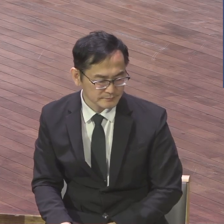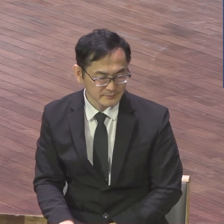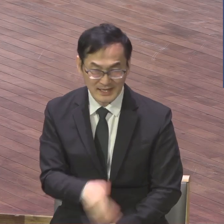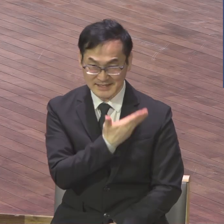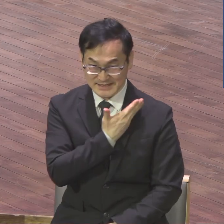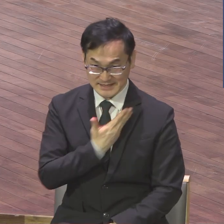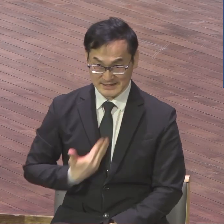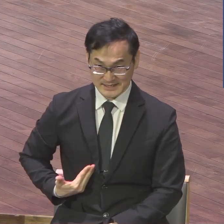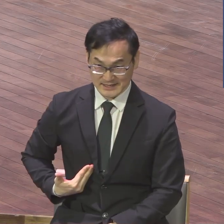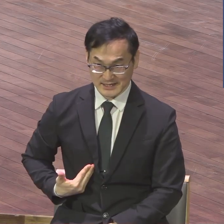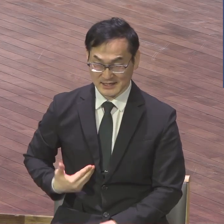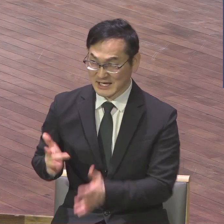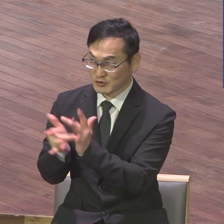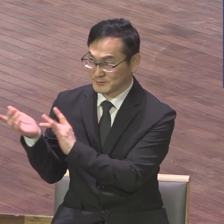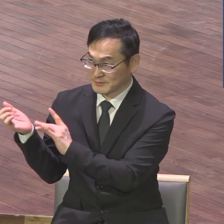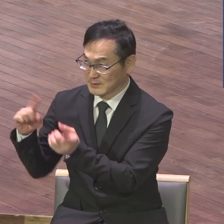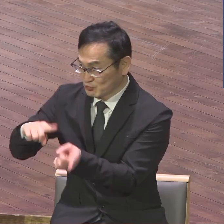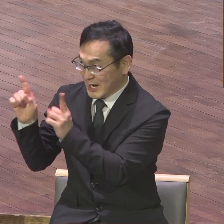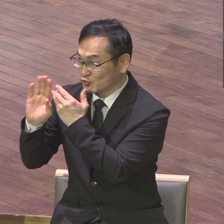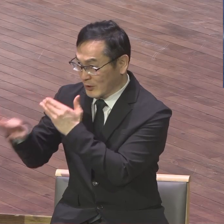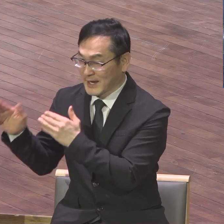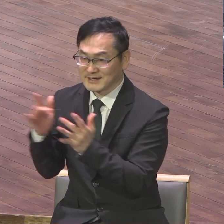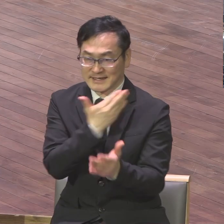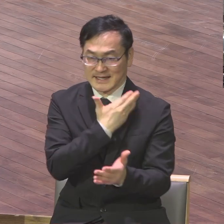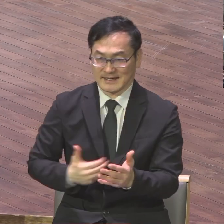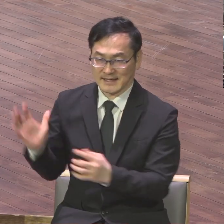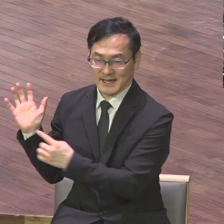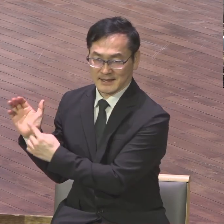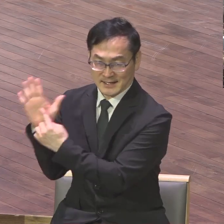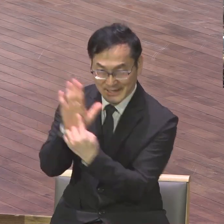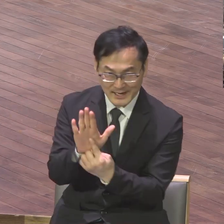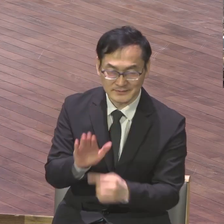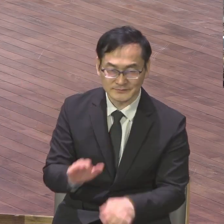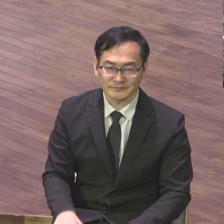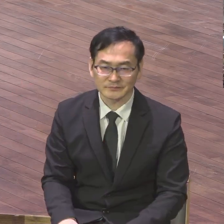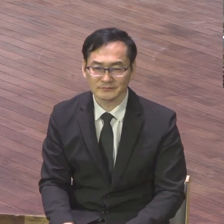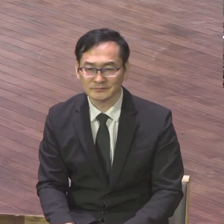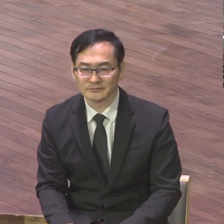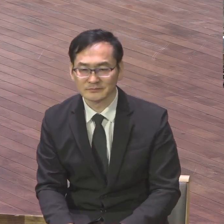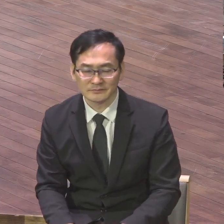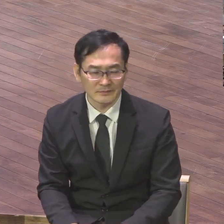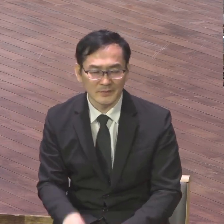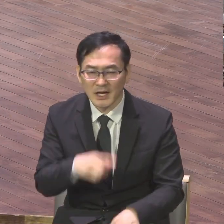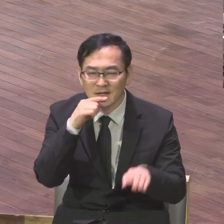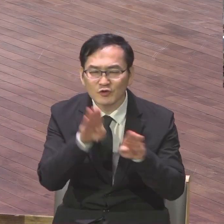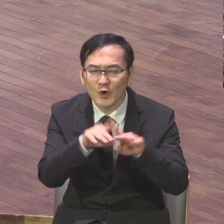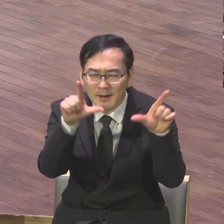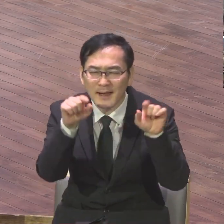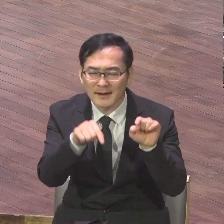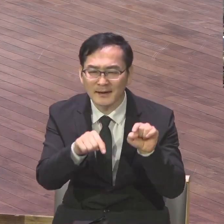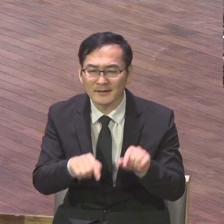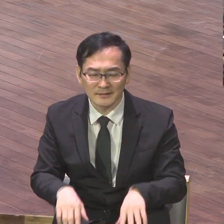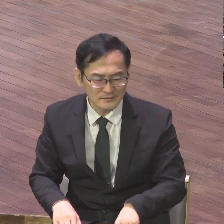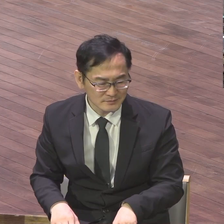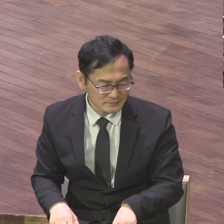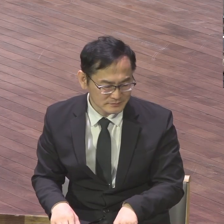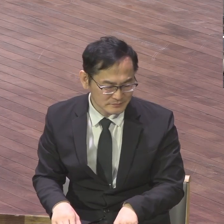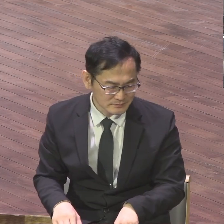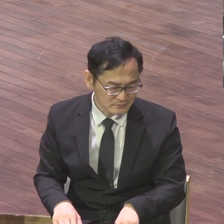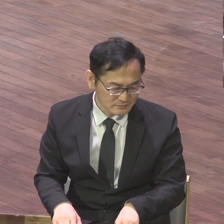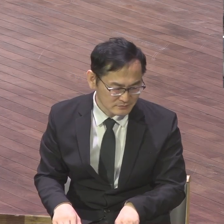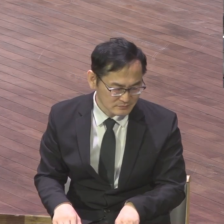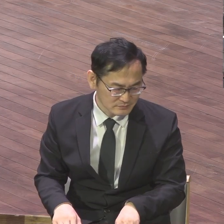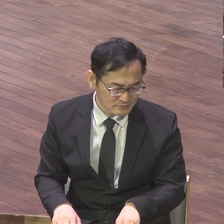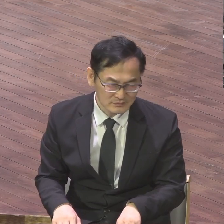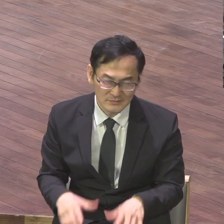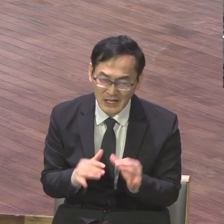제자들에게 나타나신 장면이 나옵니다. 이날 곧 안식 후 첫날 저녁 때에 제자들이 유대인들을 두려워하여 모은